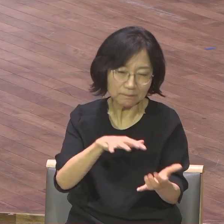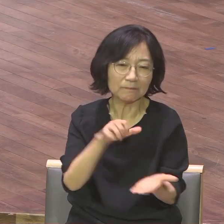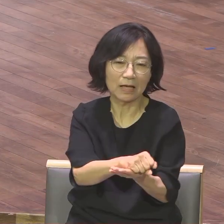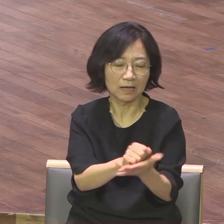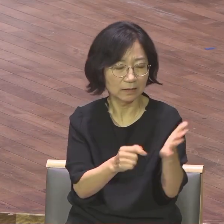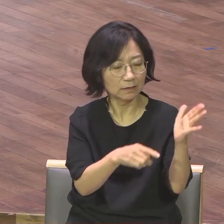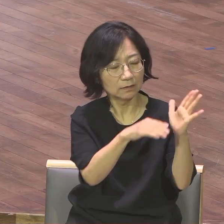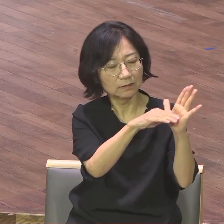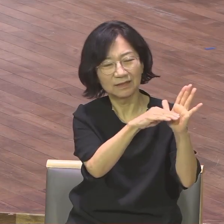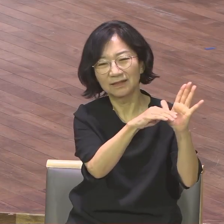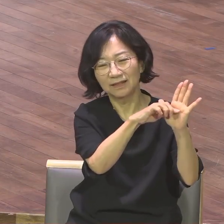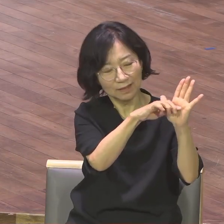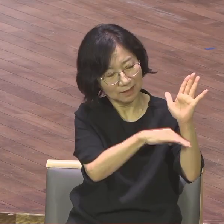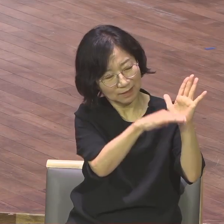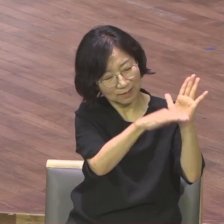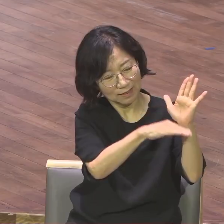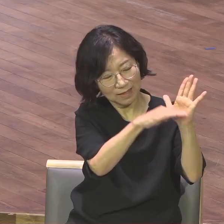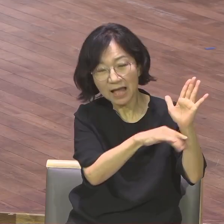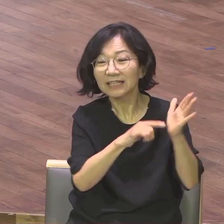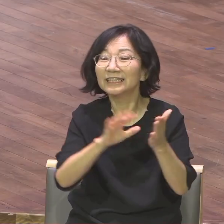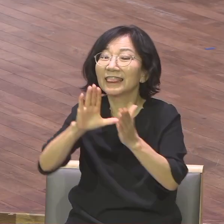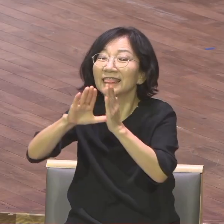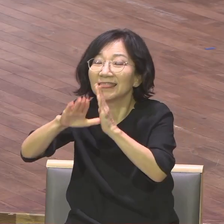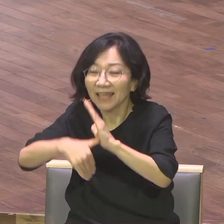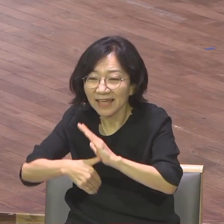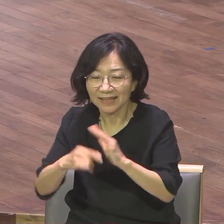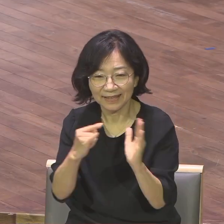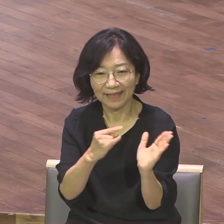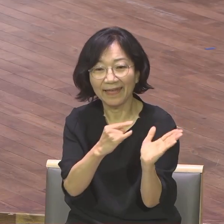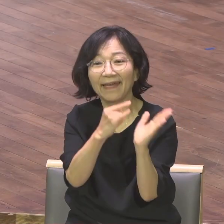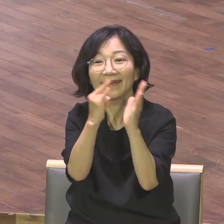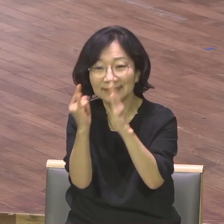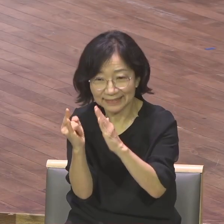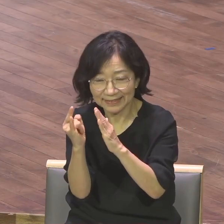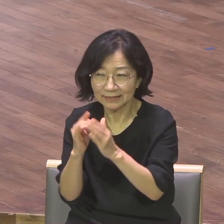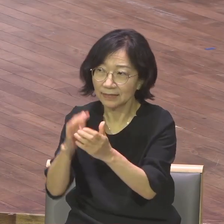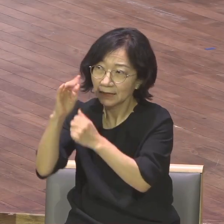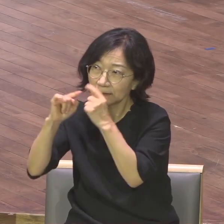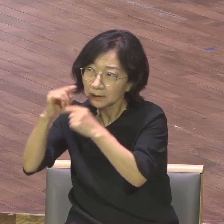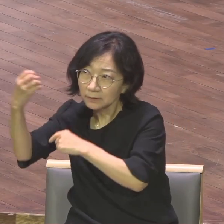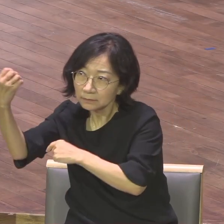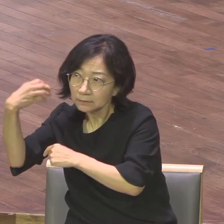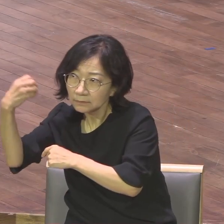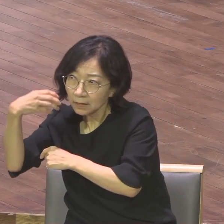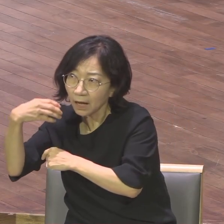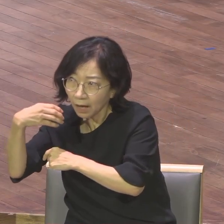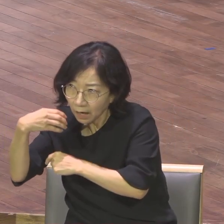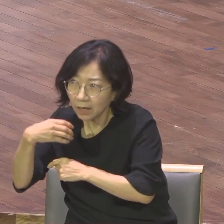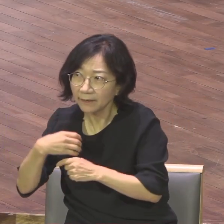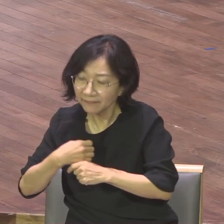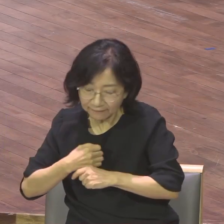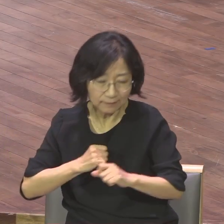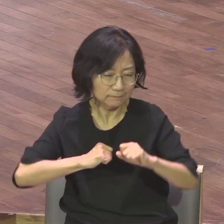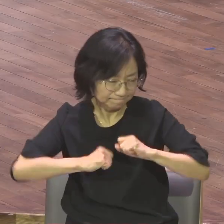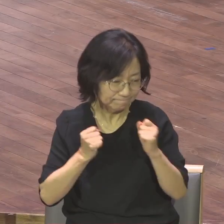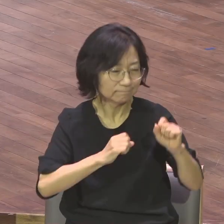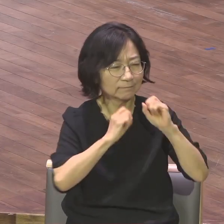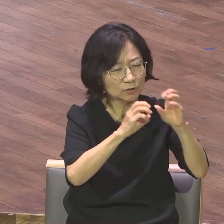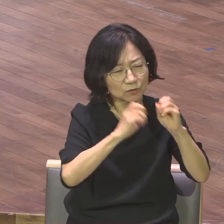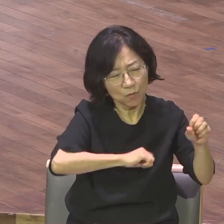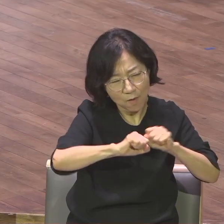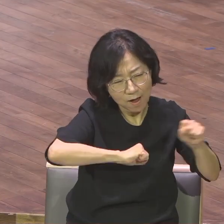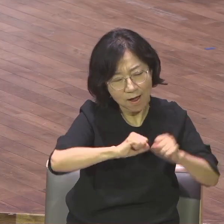남유다가 바벨론에 망할 그때에 에스겔이 하나님 말씀을 듣고 선지자로 사역을 할 때입니다.